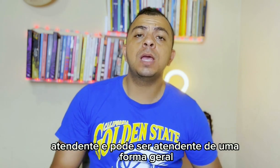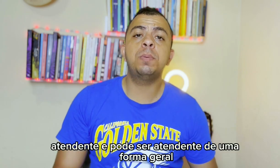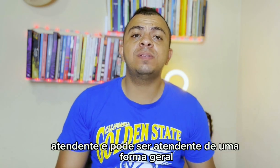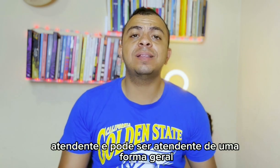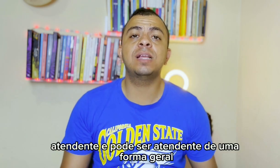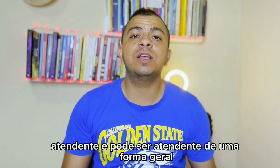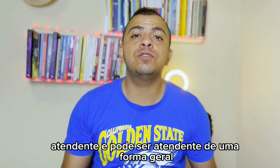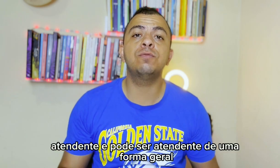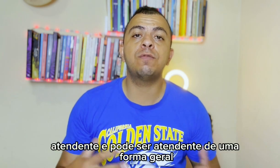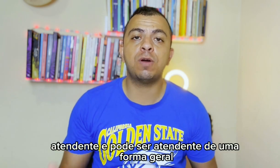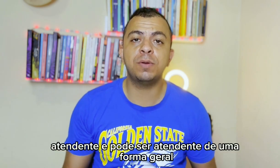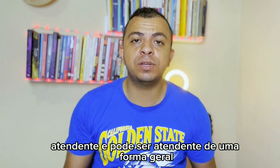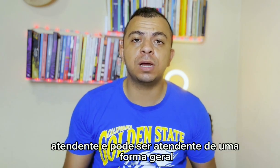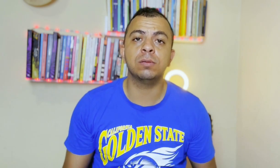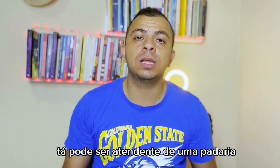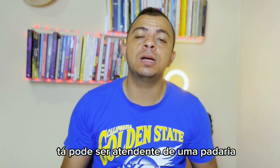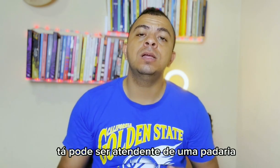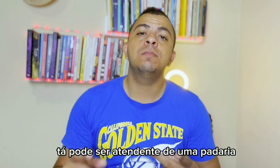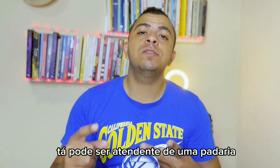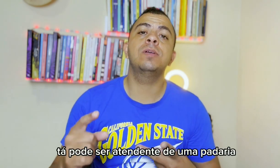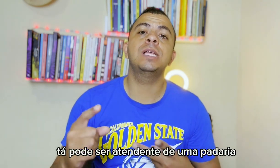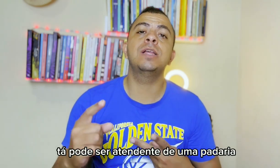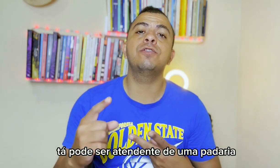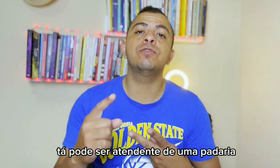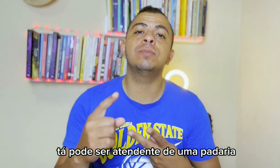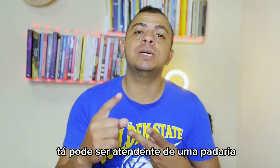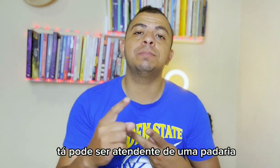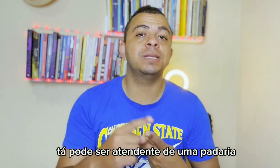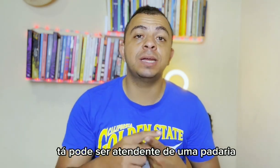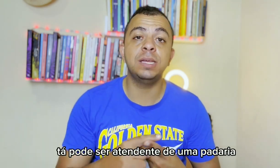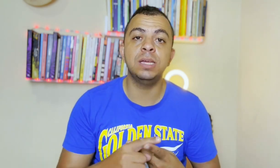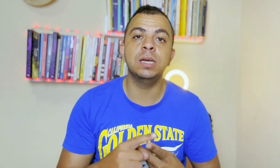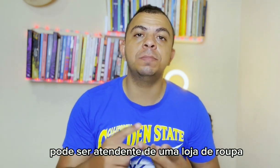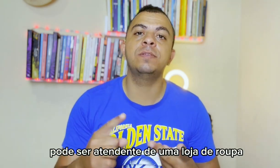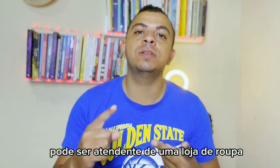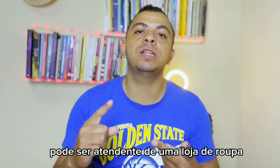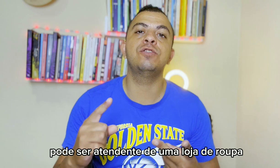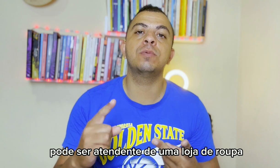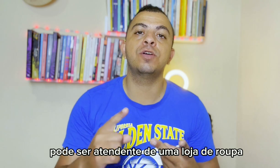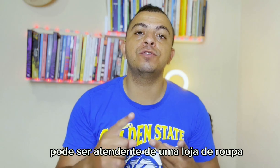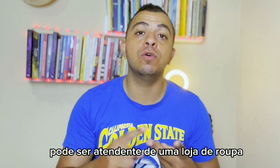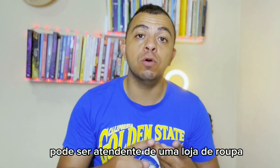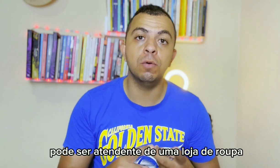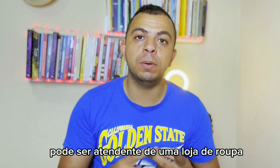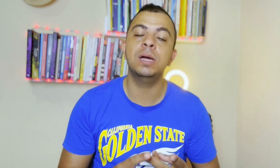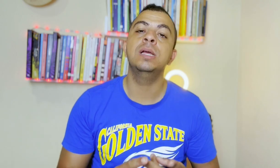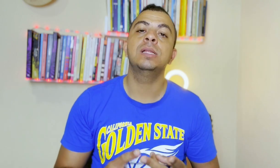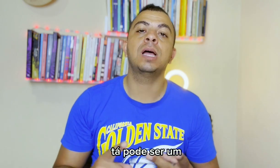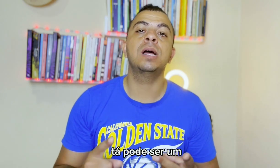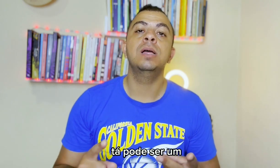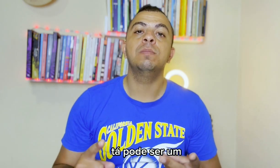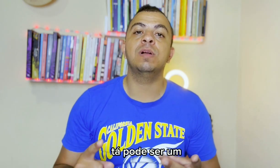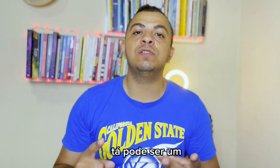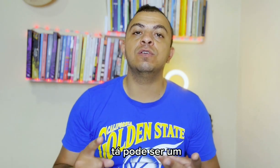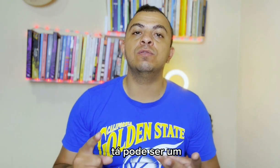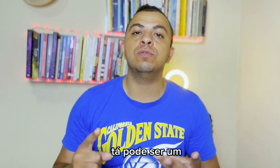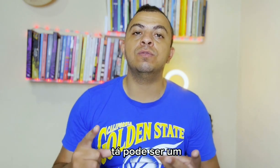pode ser atendente de uma forma geral, tá? Pode ser atendente de uma padaria, pode ser atendente de uma loja de roupa, tá? Pode ser